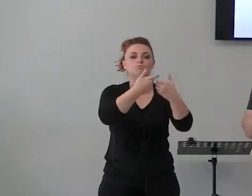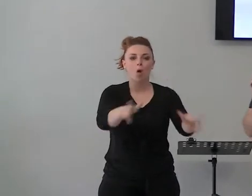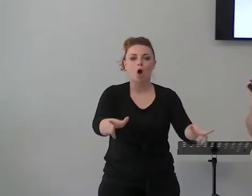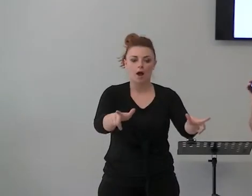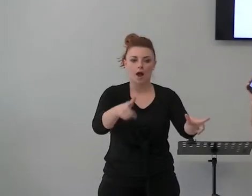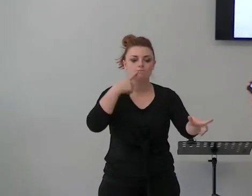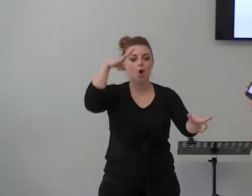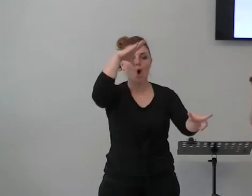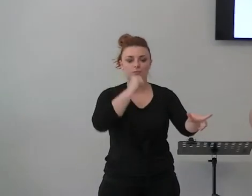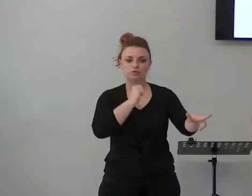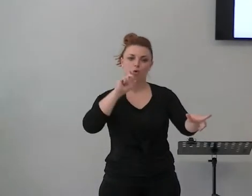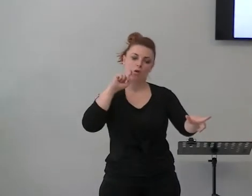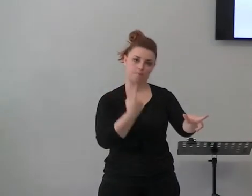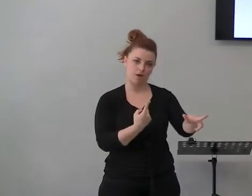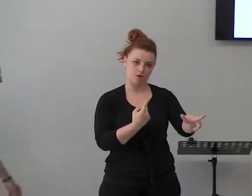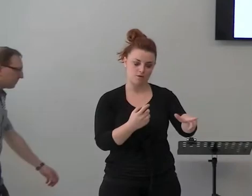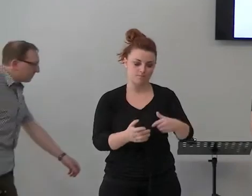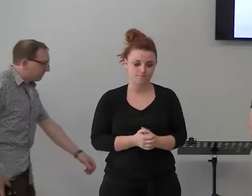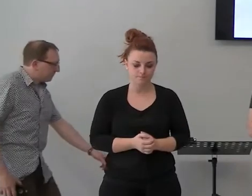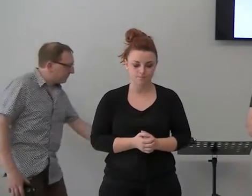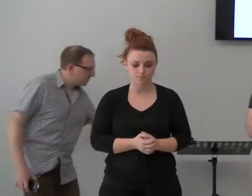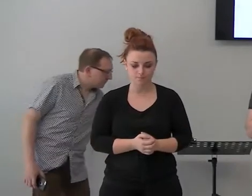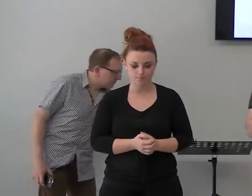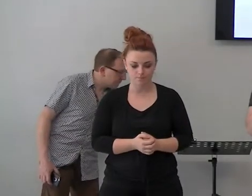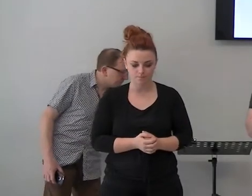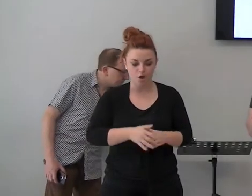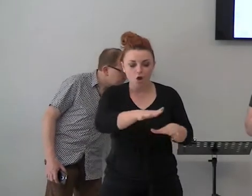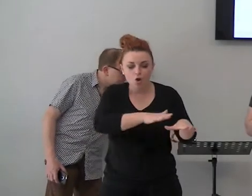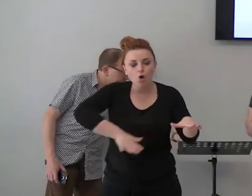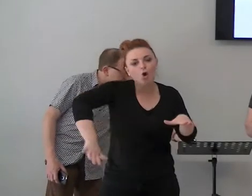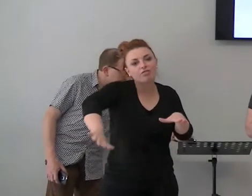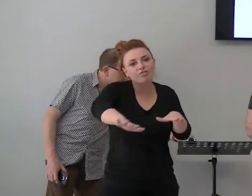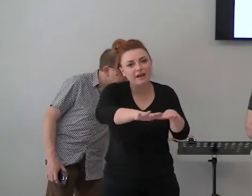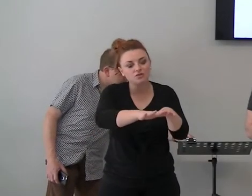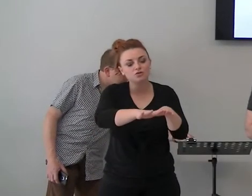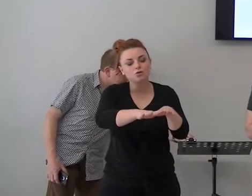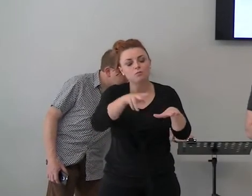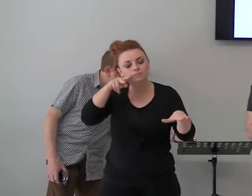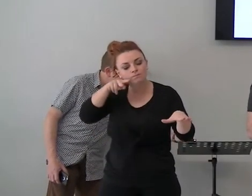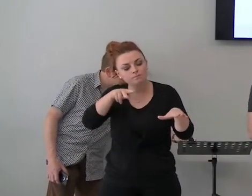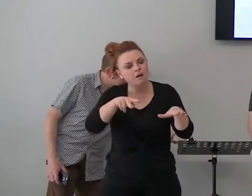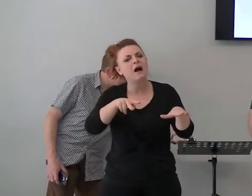E se guardate bene il contesto vedrete perché Gesù ce l'ha con un